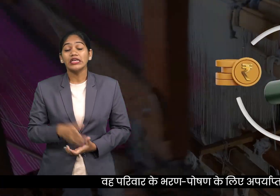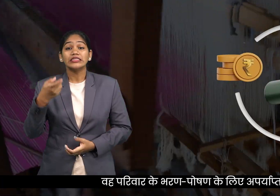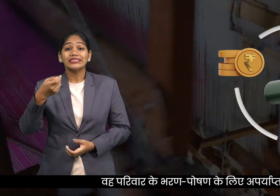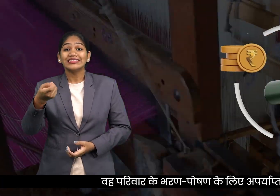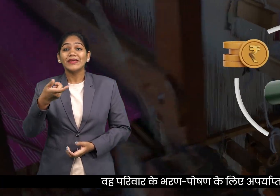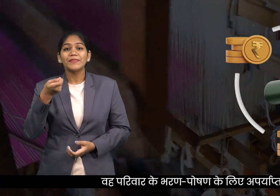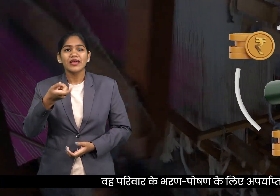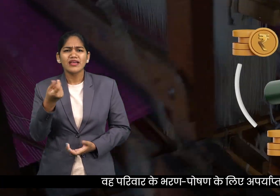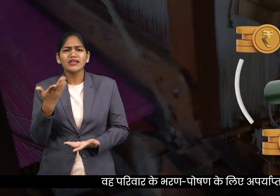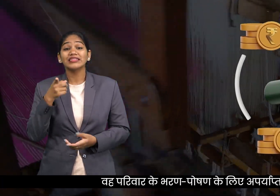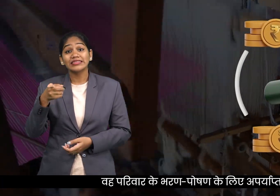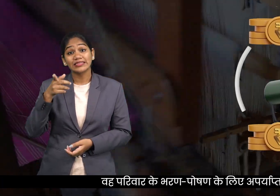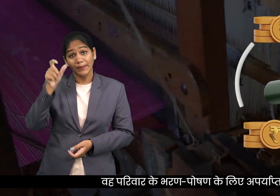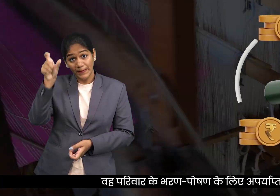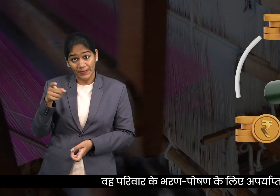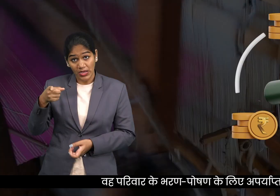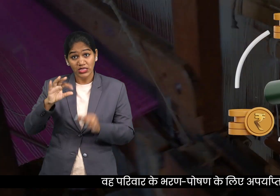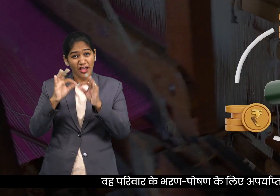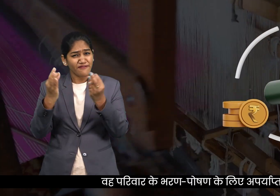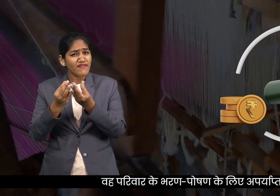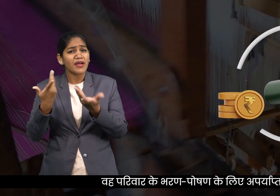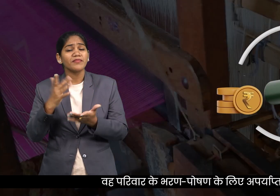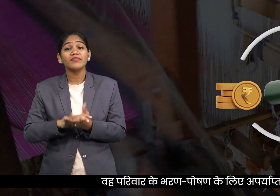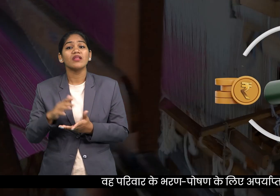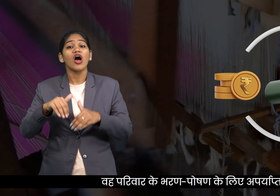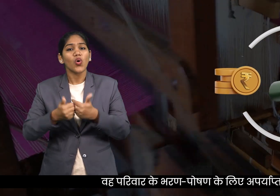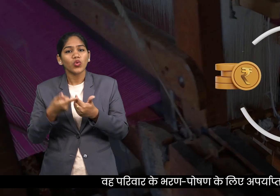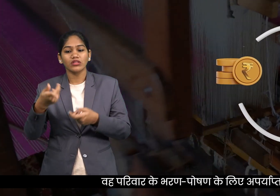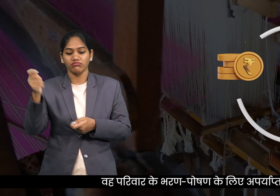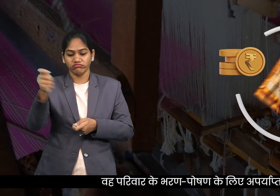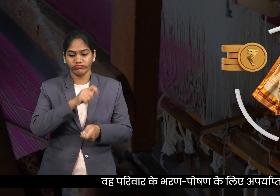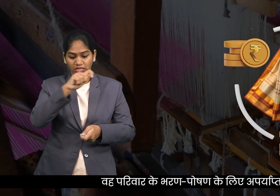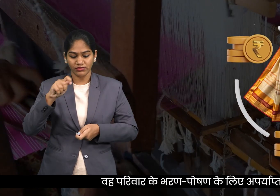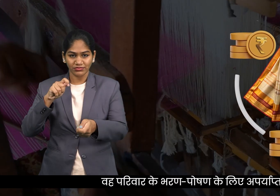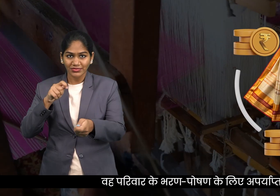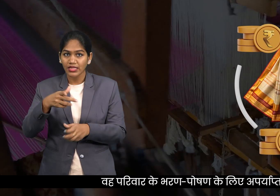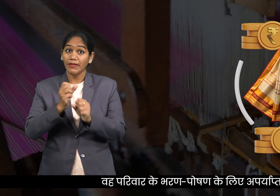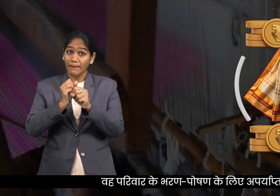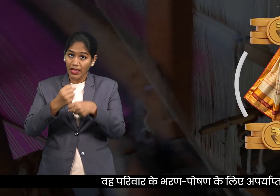वह परिवार के भरण पोषण के लिए अपर्याप्त है।